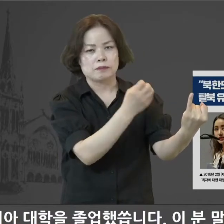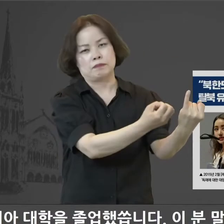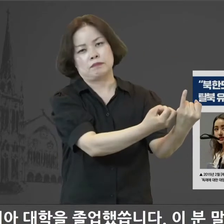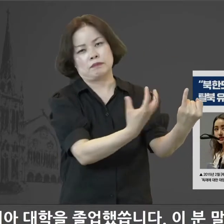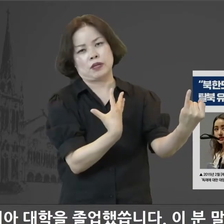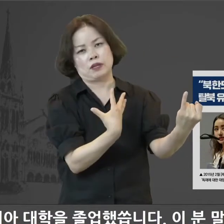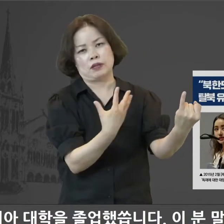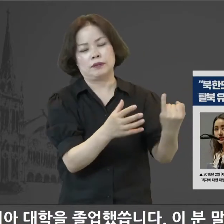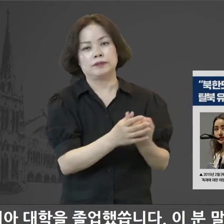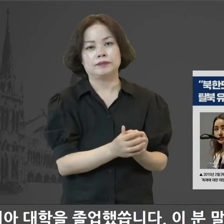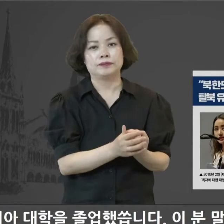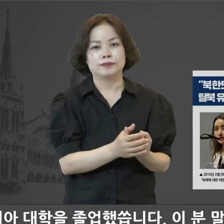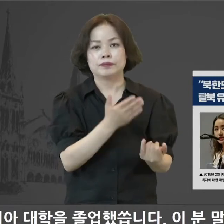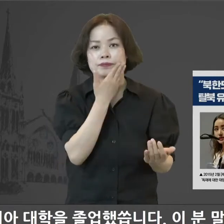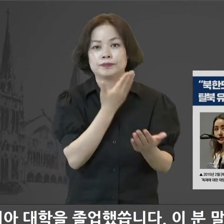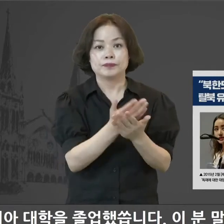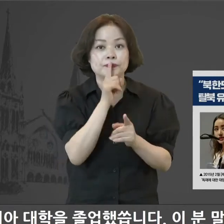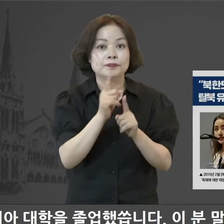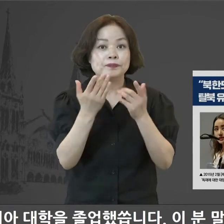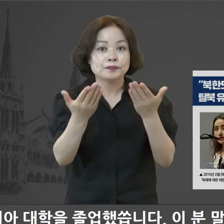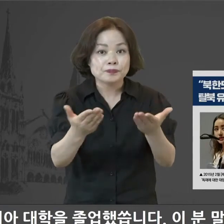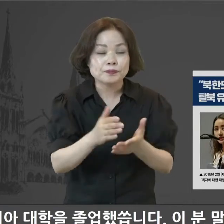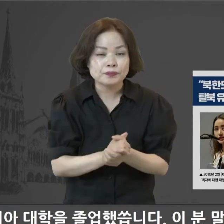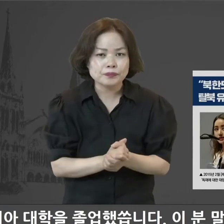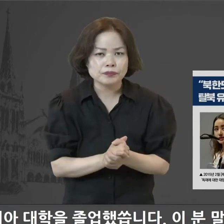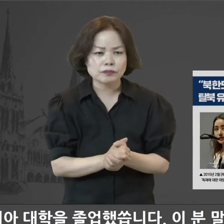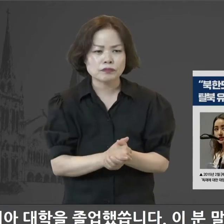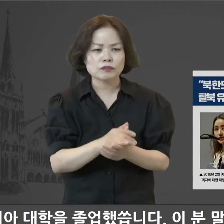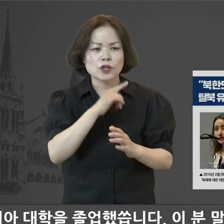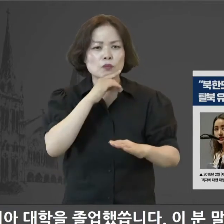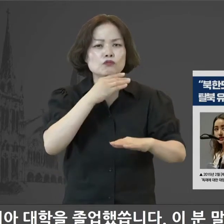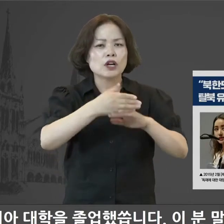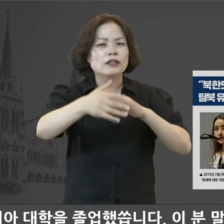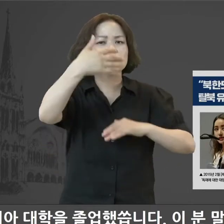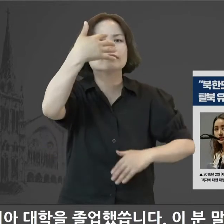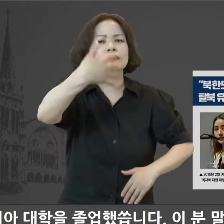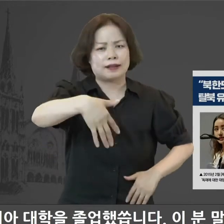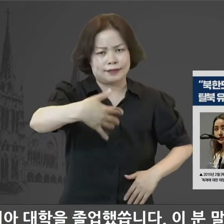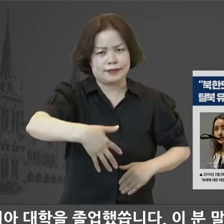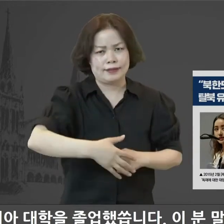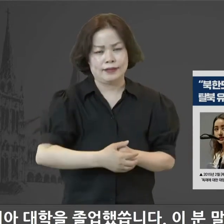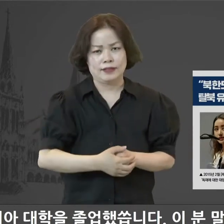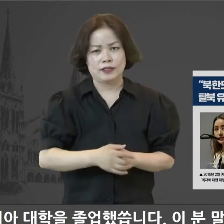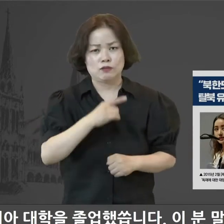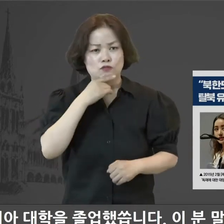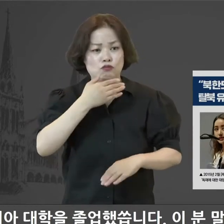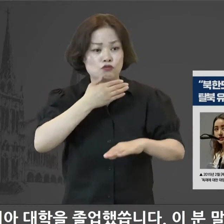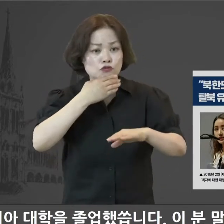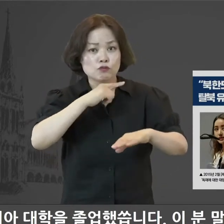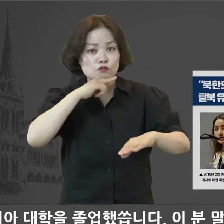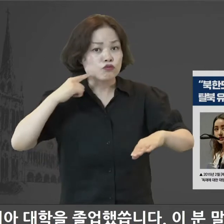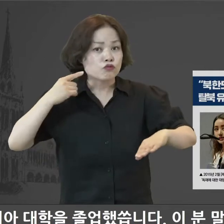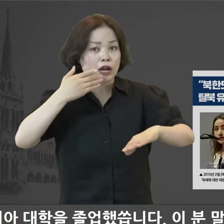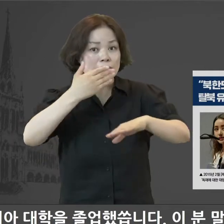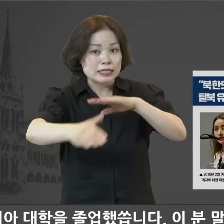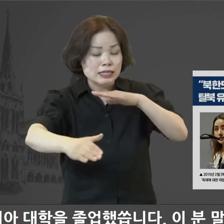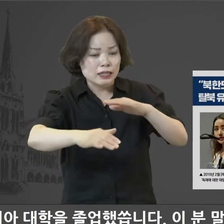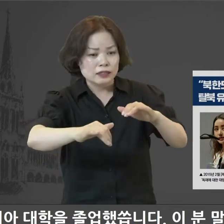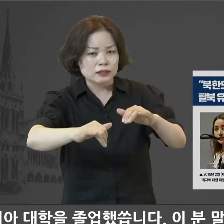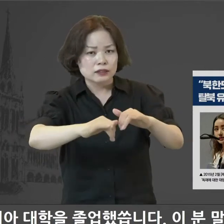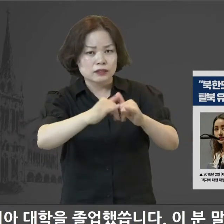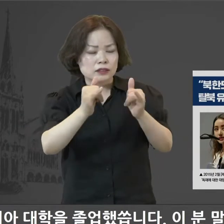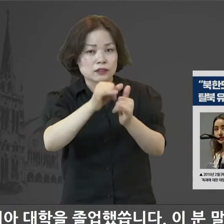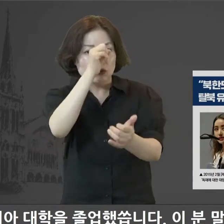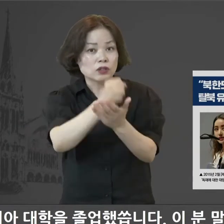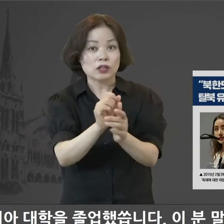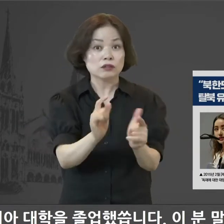제가 심플하게 말씀드리면은 북한에서는 아직은 북한 정치나 북한 사회가 정상이 아닌